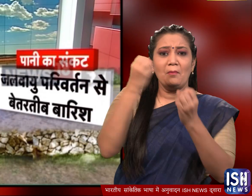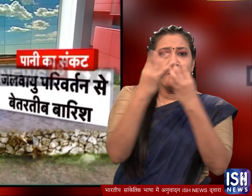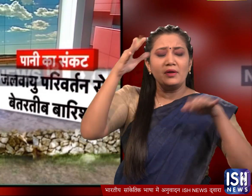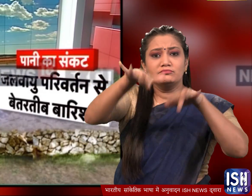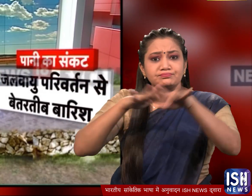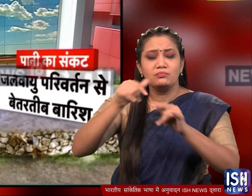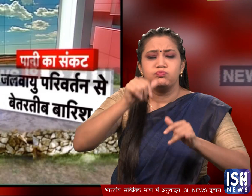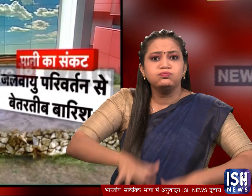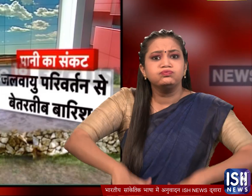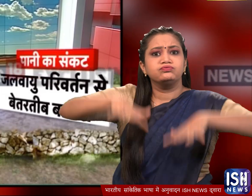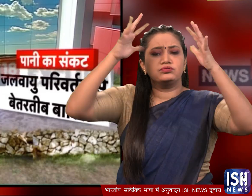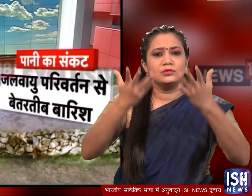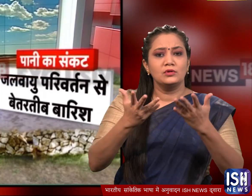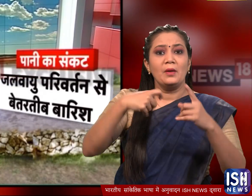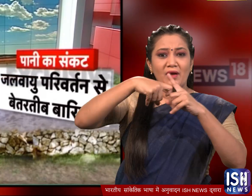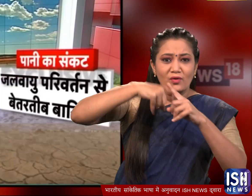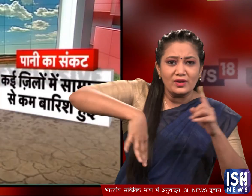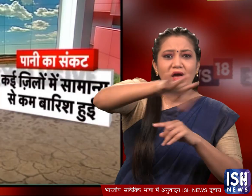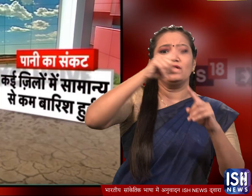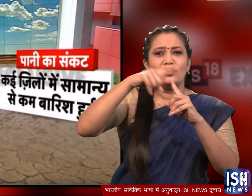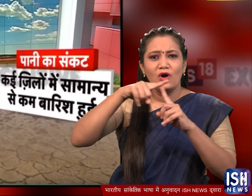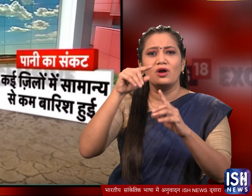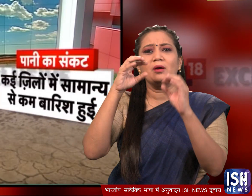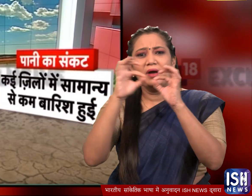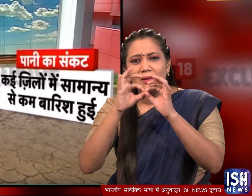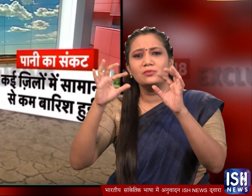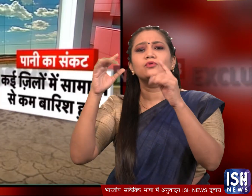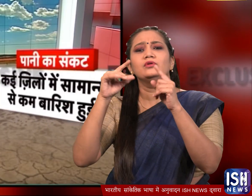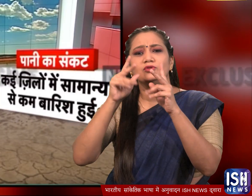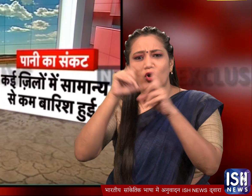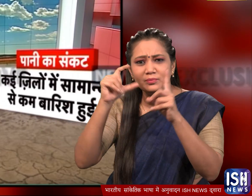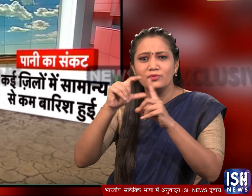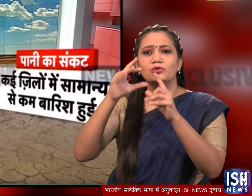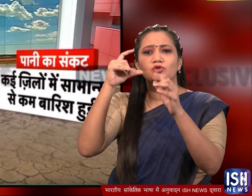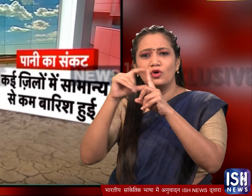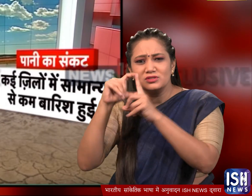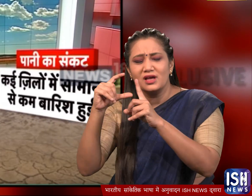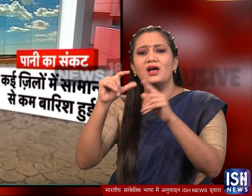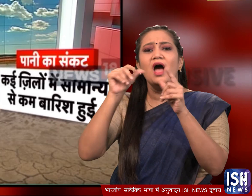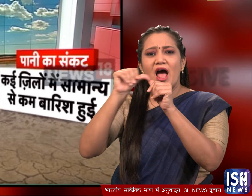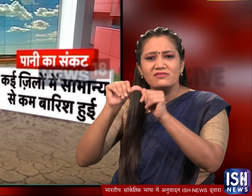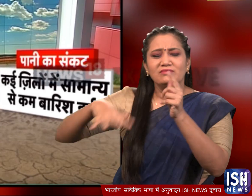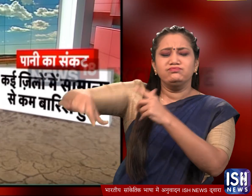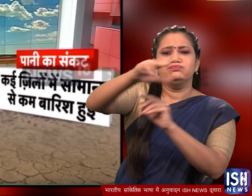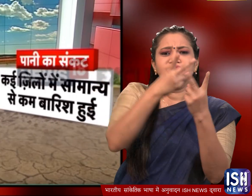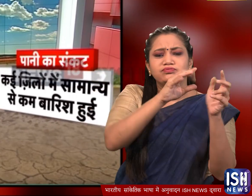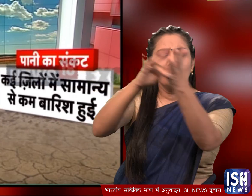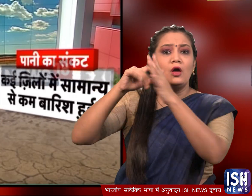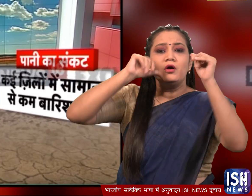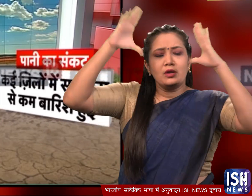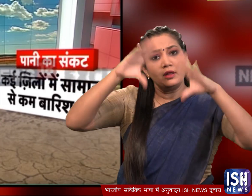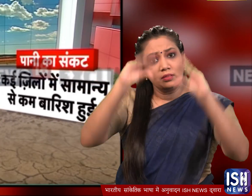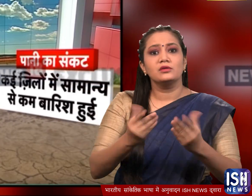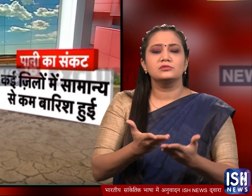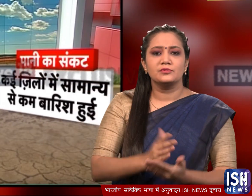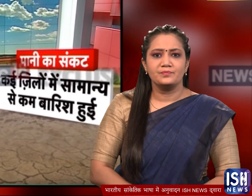में कई शहरों में बाढ़ आ गई, जबकि कोटा, टोंक, बूंदी, बारां, भरतपुर, धौलपुर, दौसा, अलवर में सामान्य से कम बारिश